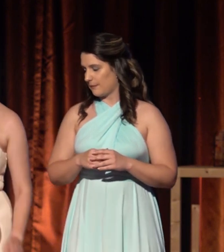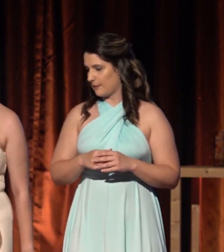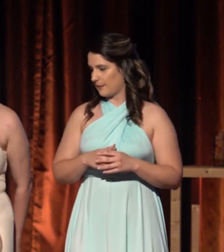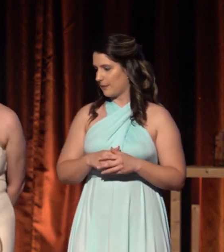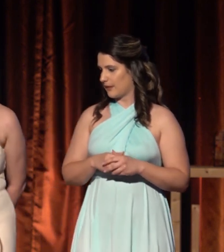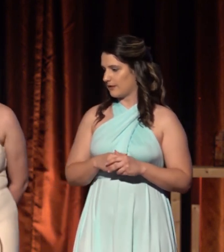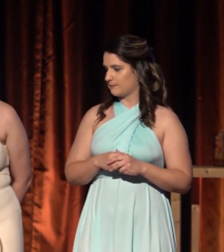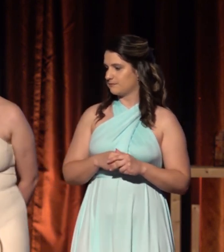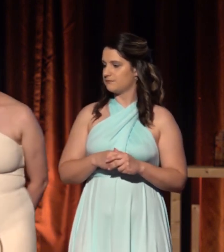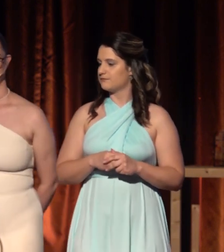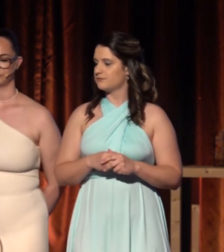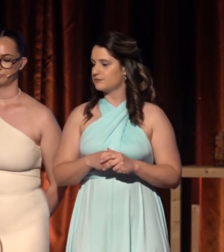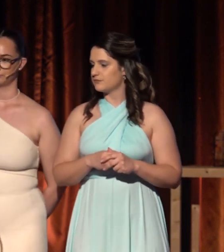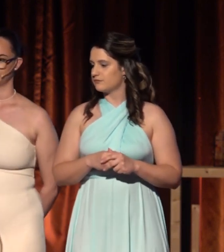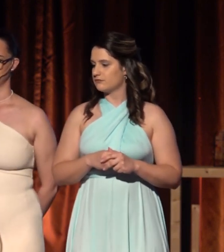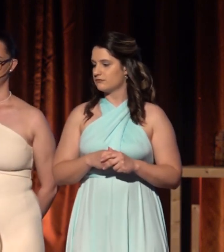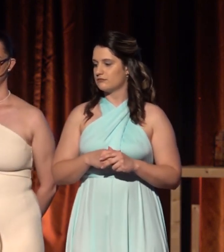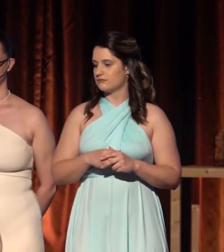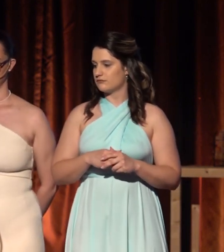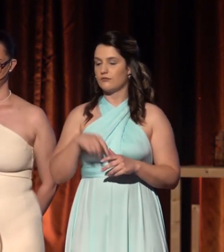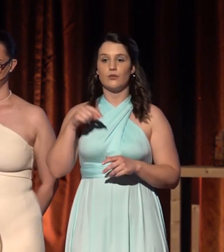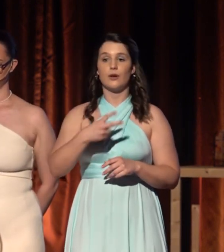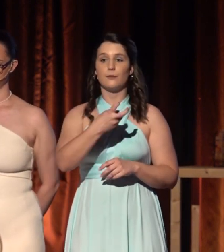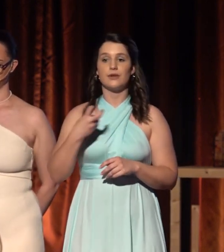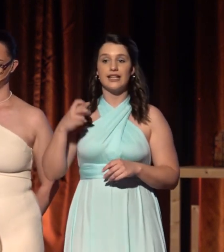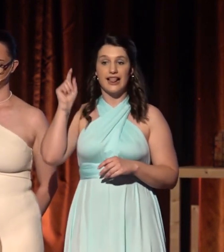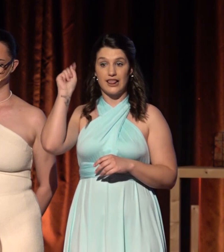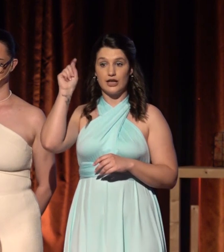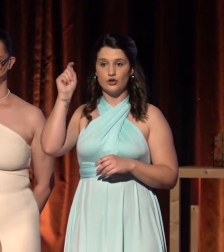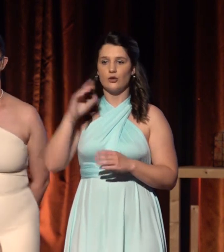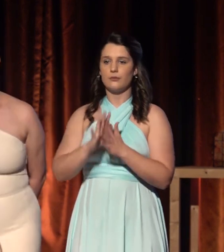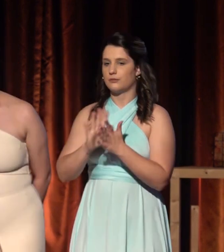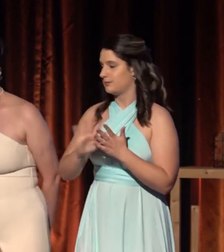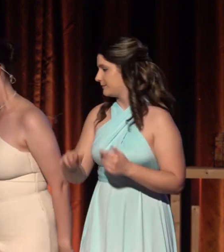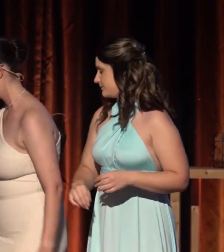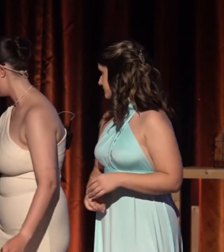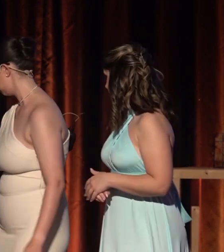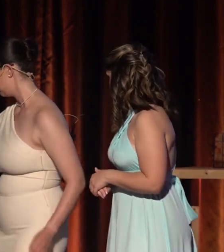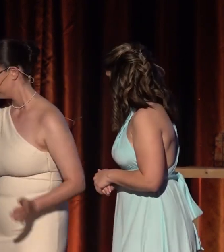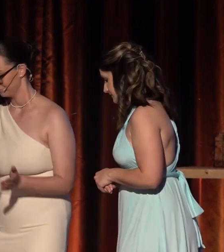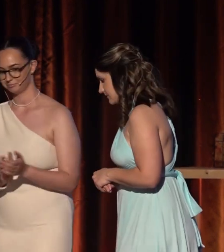amigues. A continuació, ens dedicarà unes paraules el director del centre.